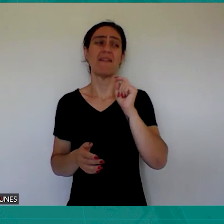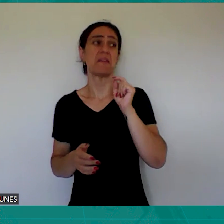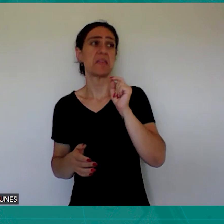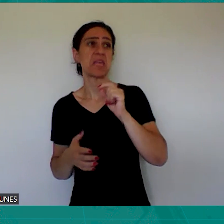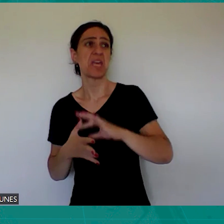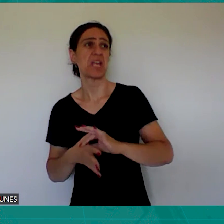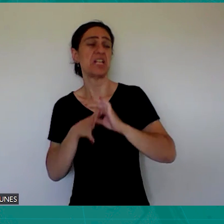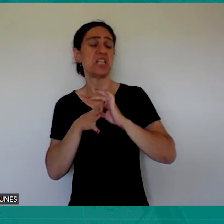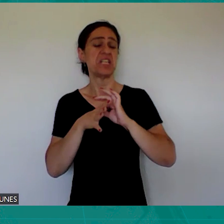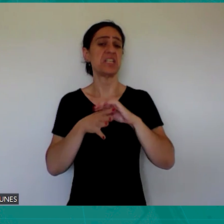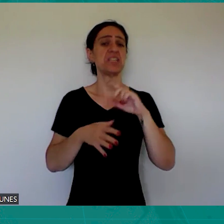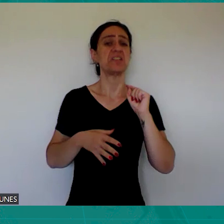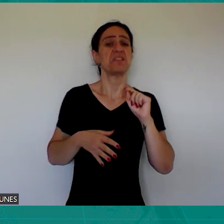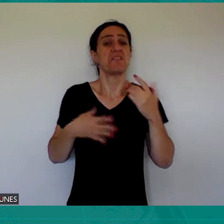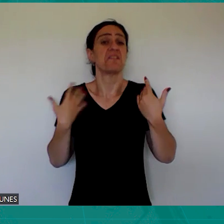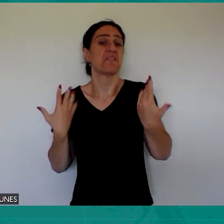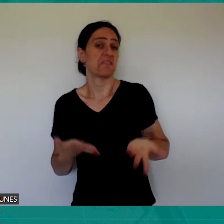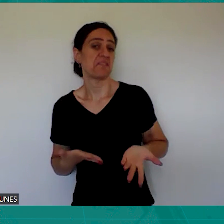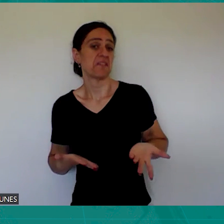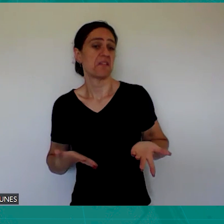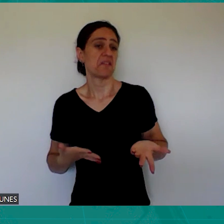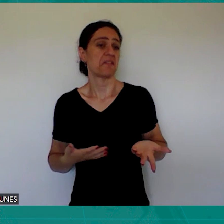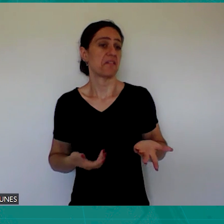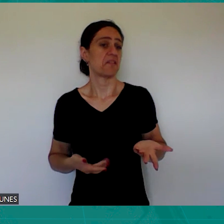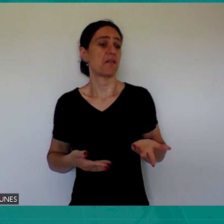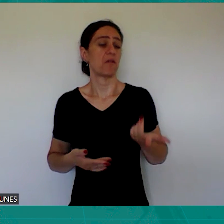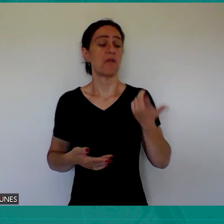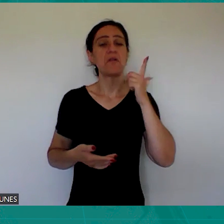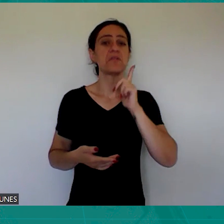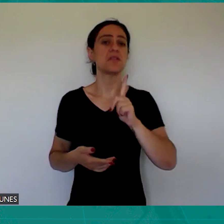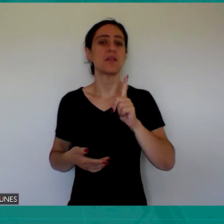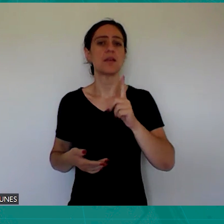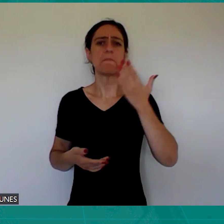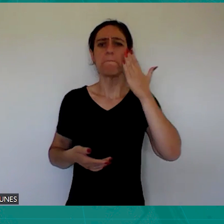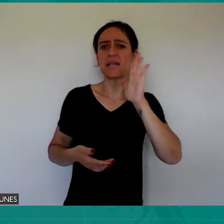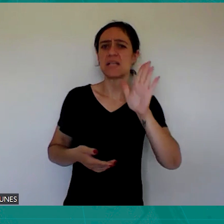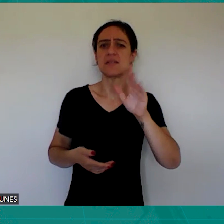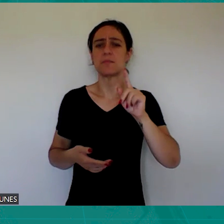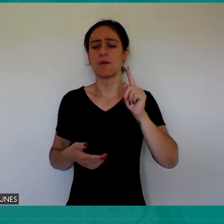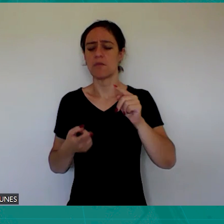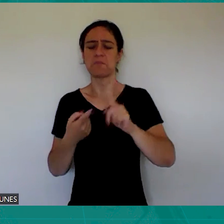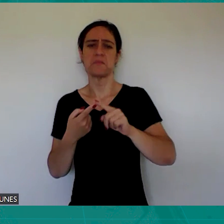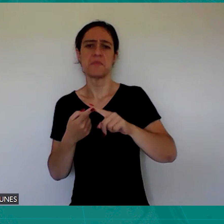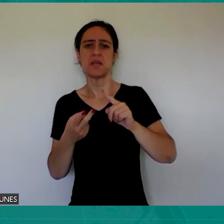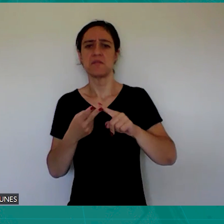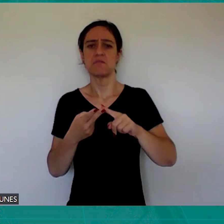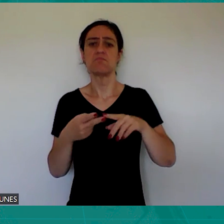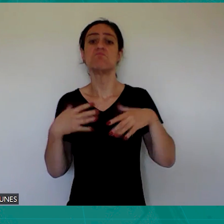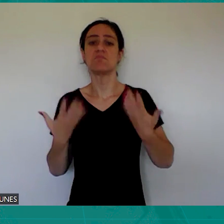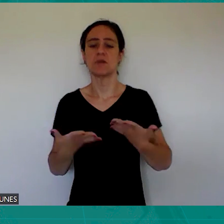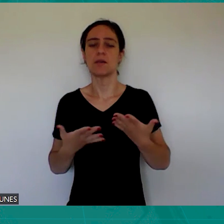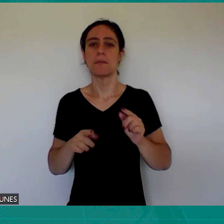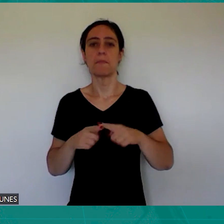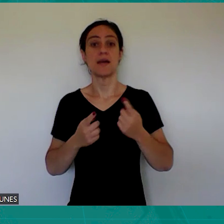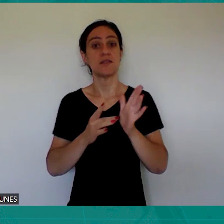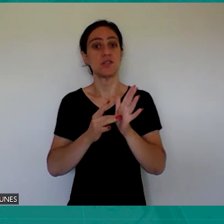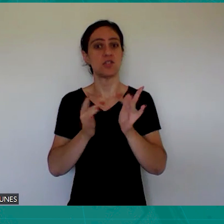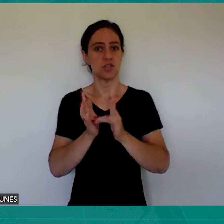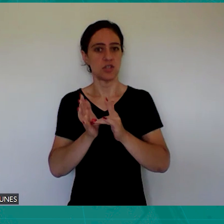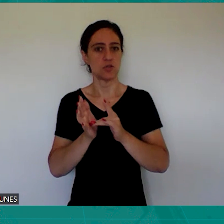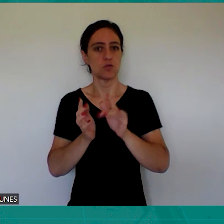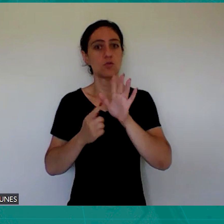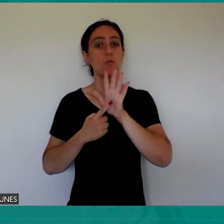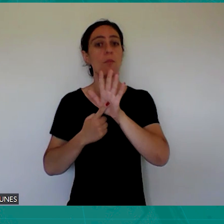o líder, quem iria tomar a liderança, quem é o primeiro, quem é o segundo. Mas Jesus levantou-se para dar uma lição